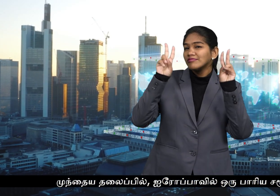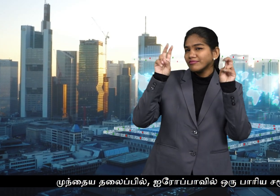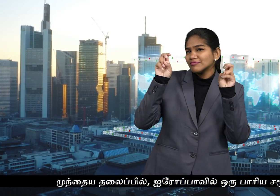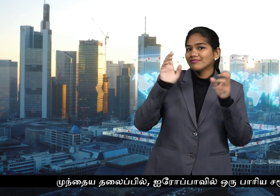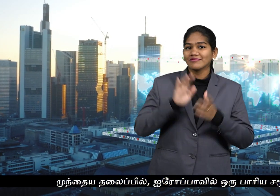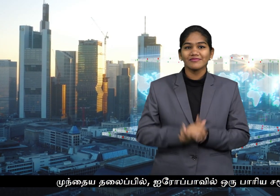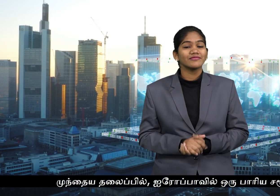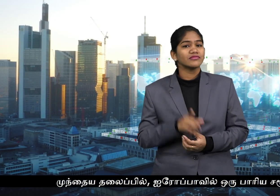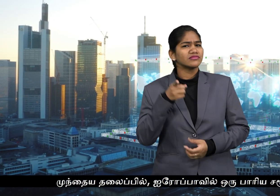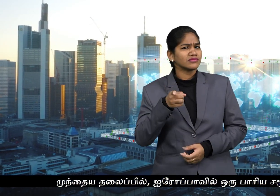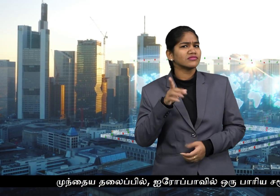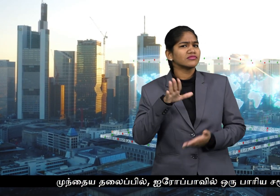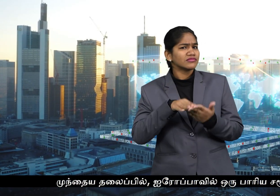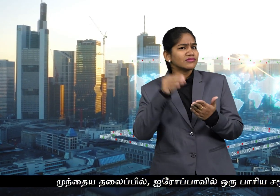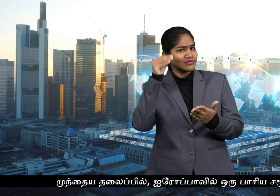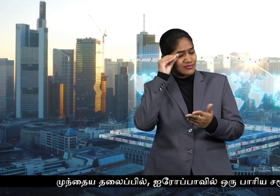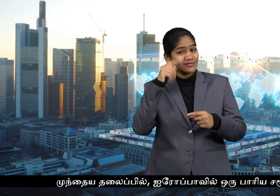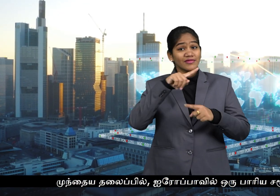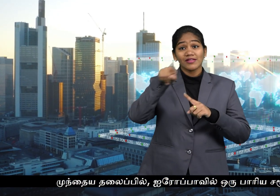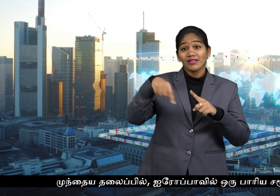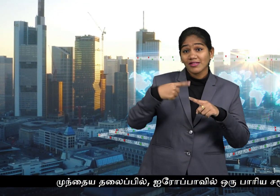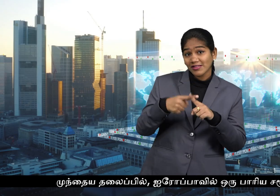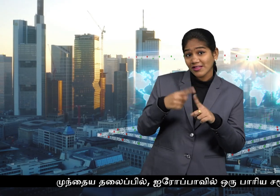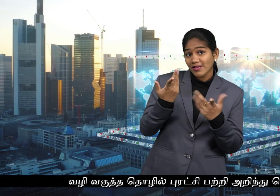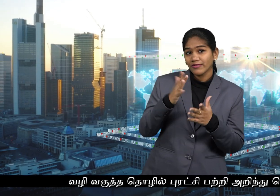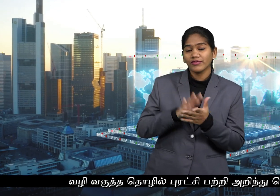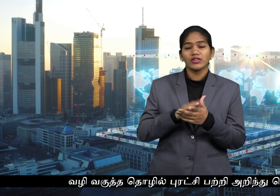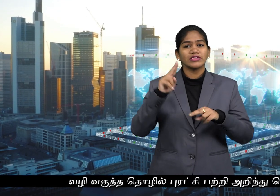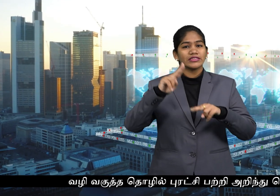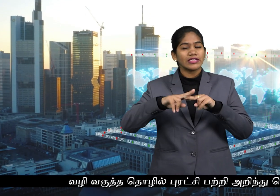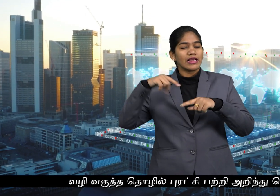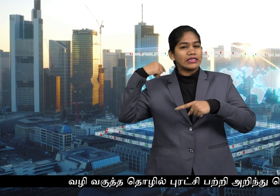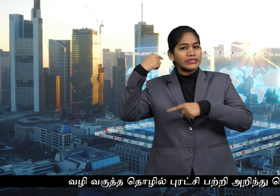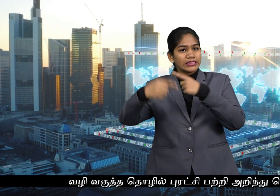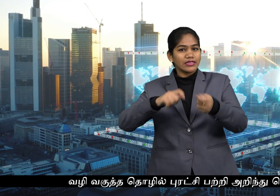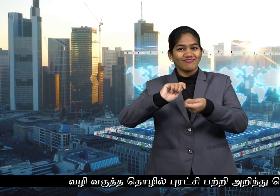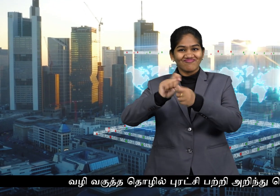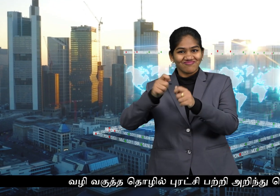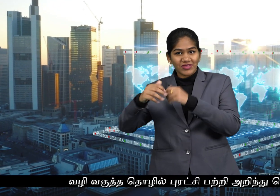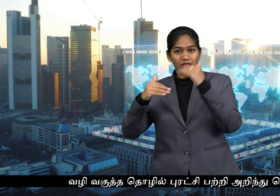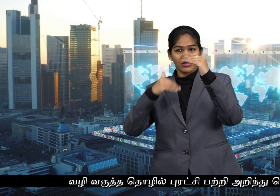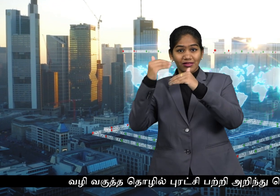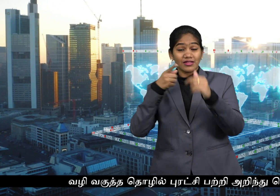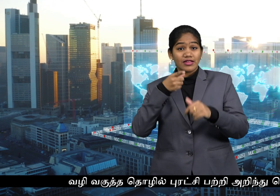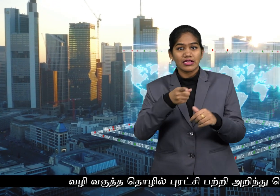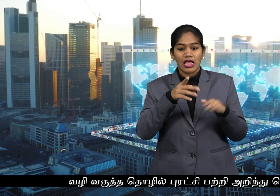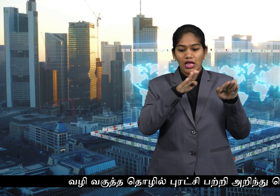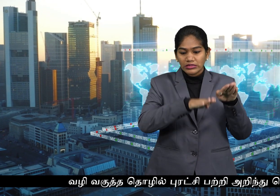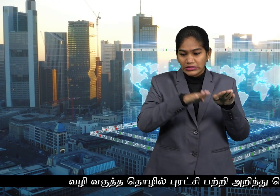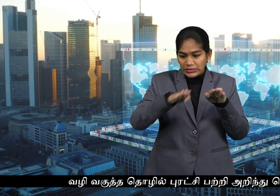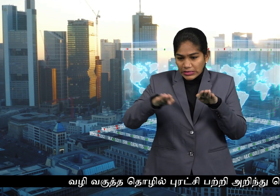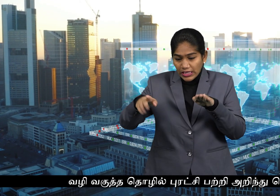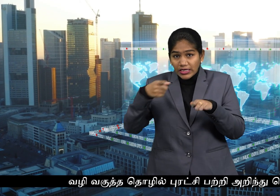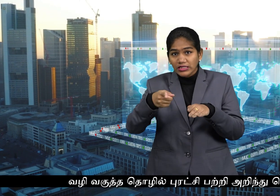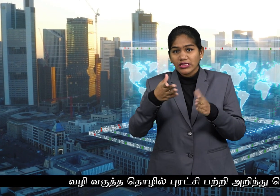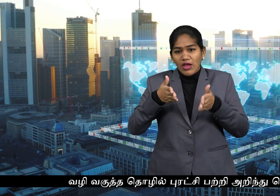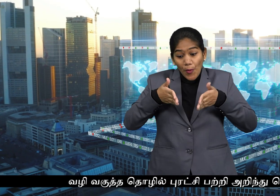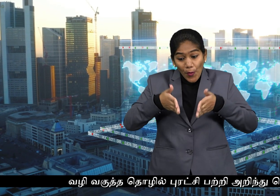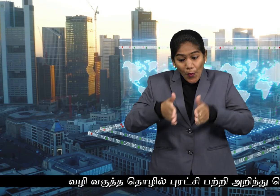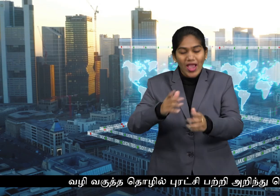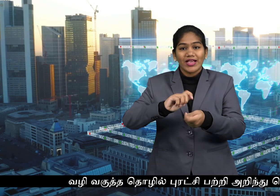தலைப்பில் ஐரோப்பாவில் ஒரு பாரிய சமூக மாற்றத்திற்கு வழிவகுத்த தொழில் புரட்சி பற்றி அறிந்து கொண்டீர்கள்.